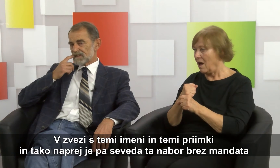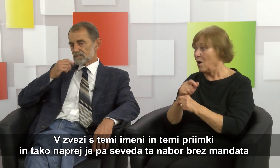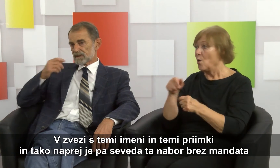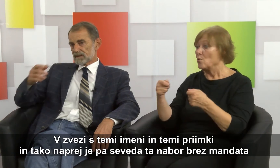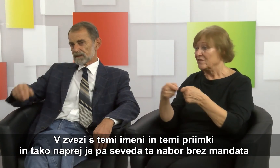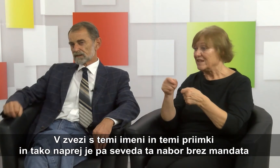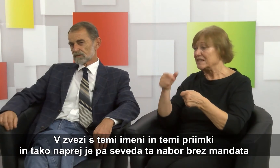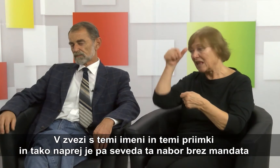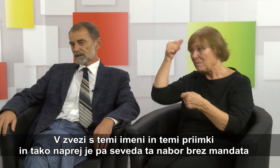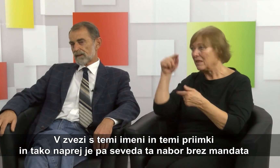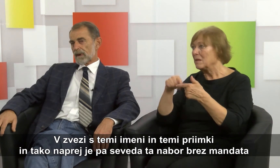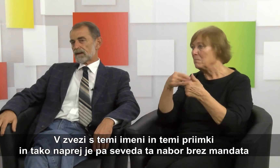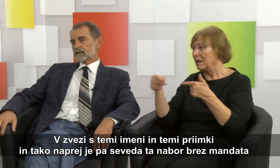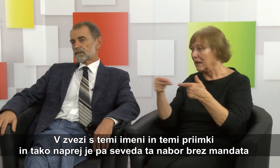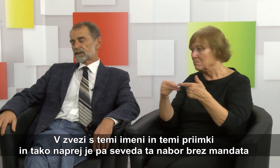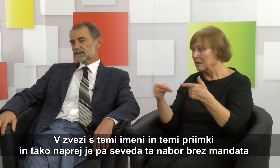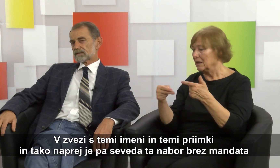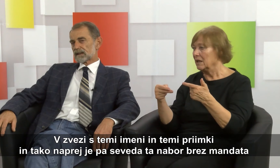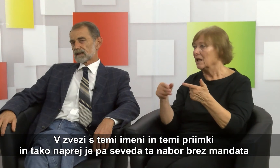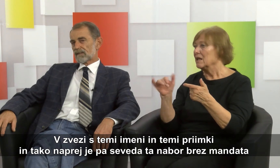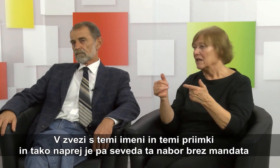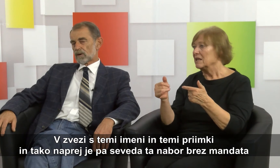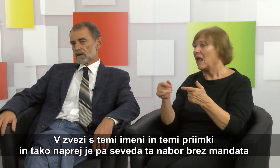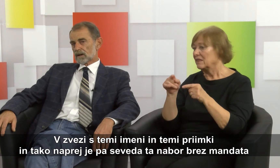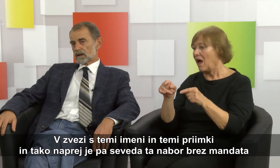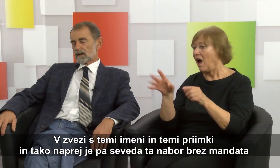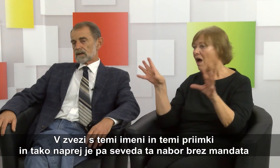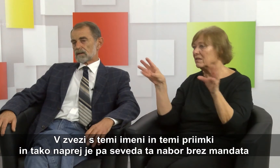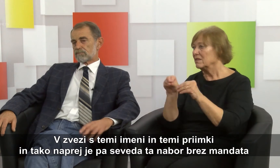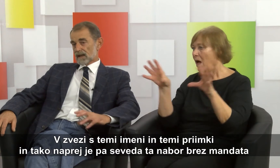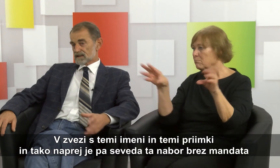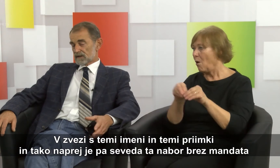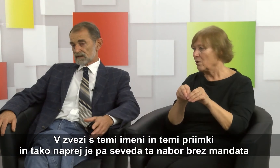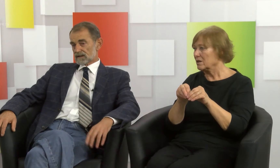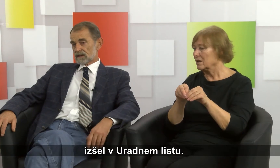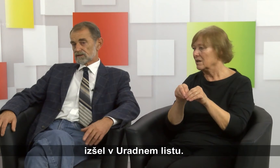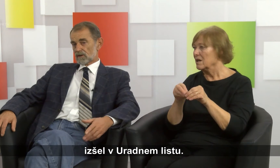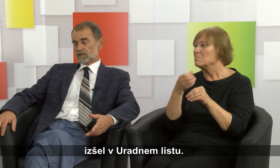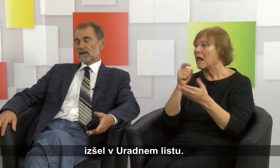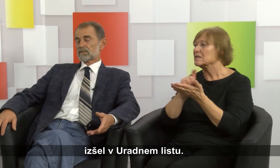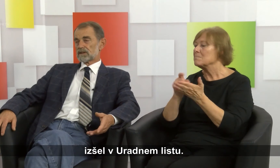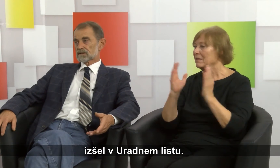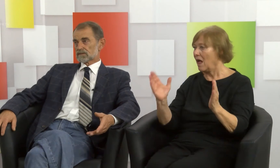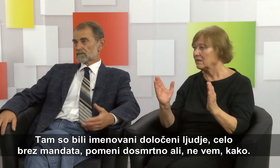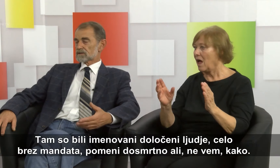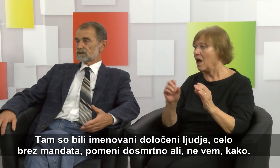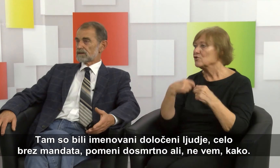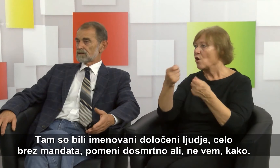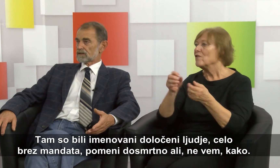in priimki in tako naprej je pa seveda ta nabor brez mandata išel v uradnem listu. Tam so bili